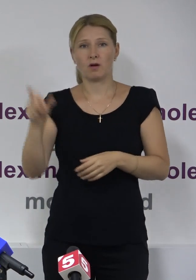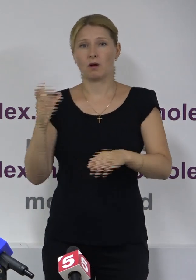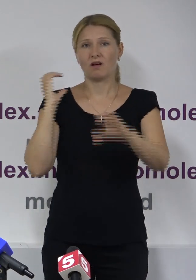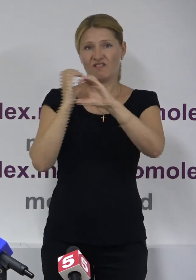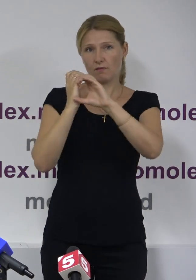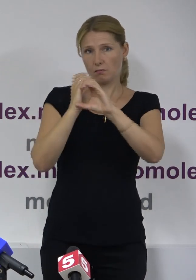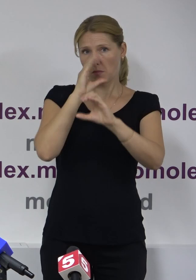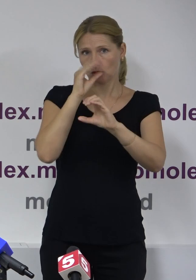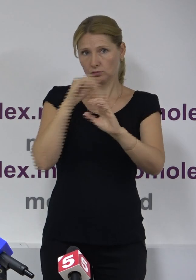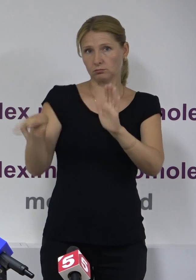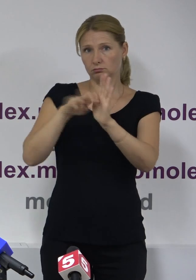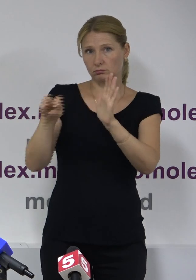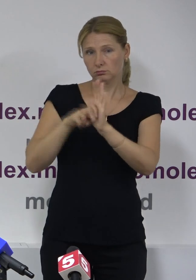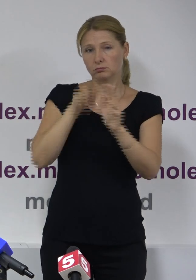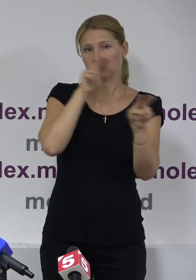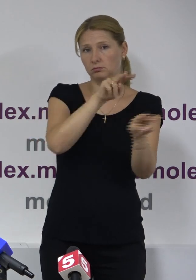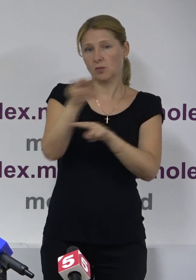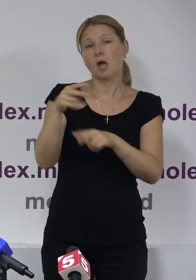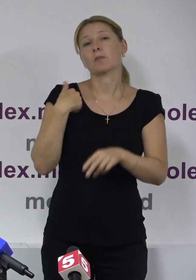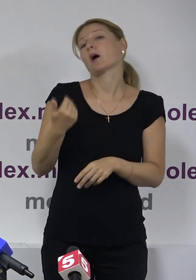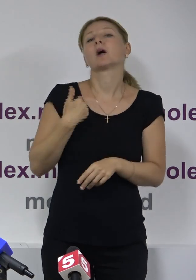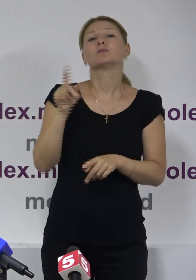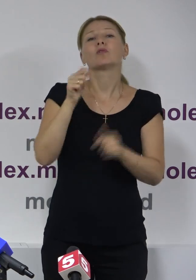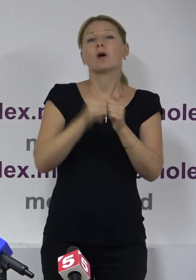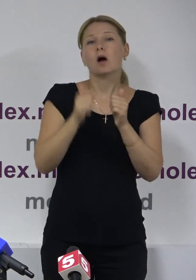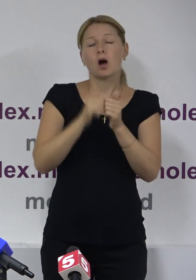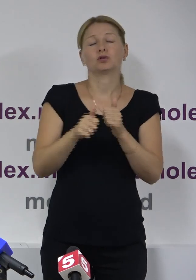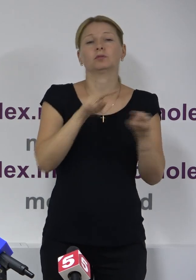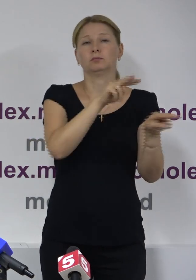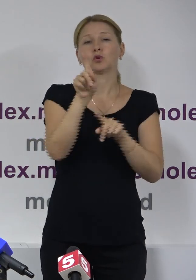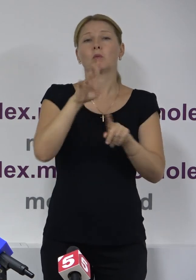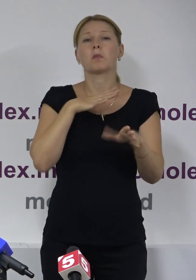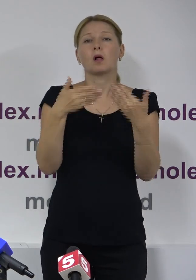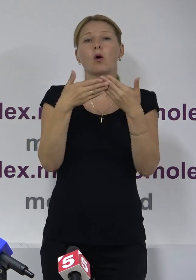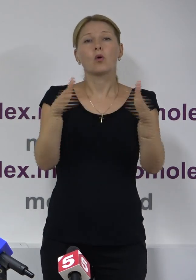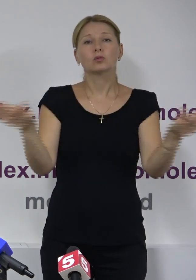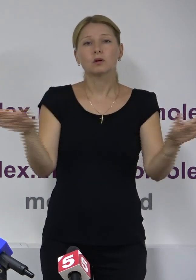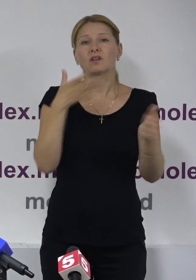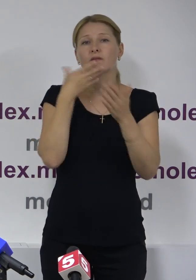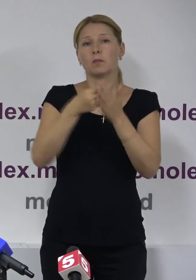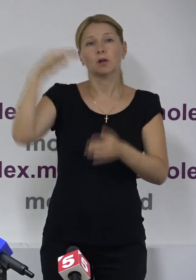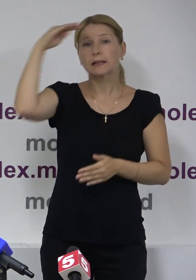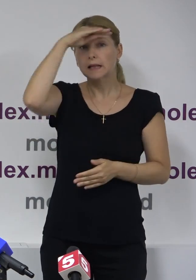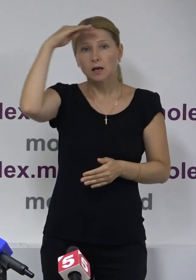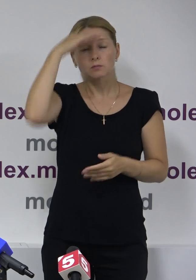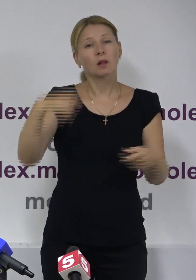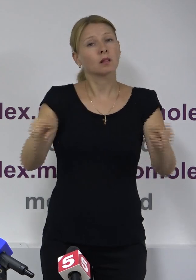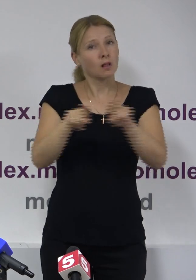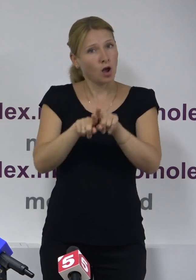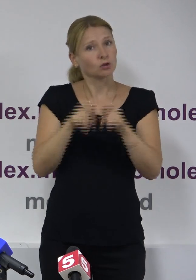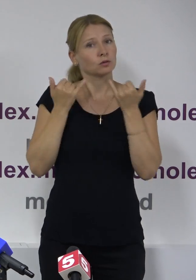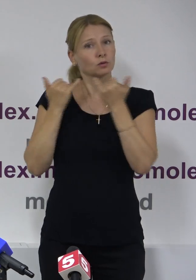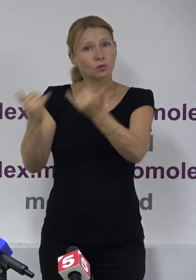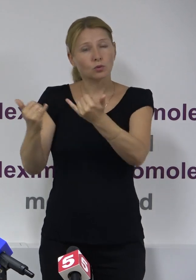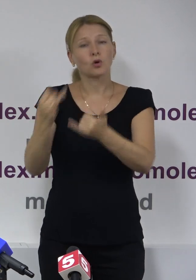La fel ne propunem ca toate secțiile de votare care vor fi deschise pentru alegătorii din regiunea transnistreană să fie acoperite,